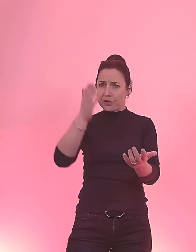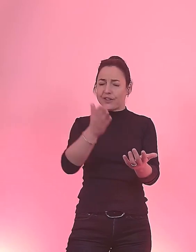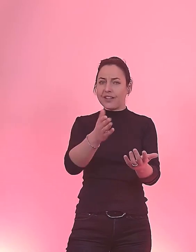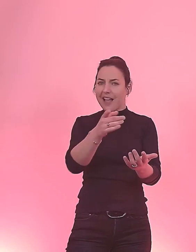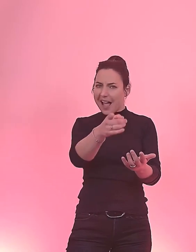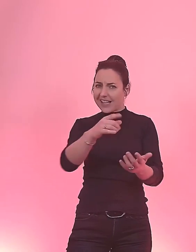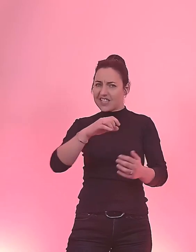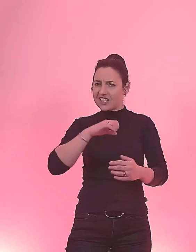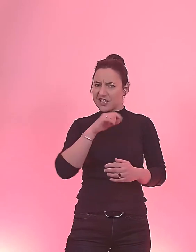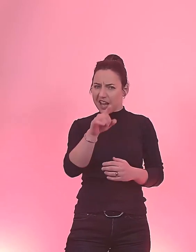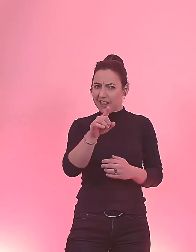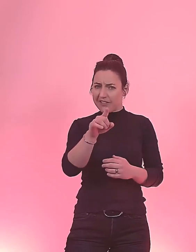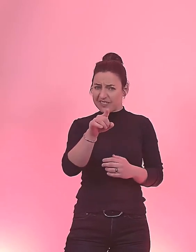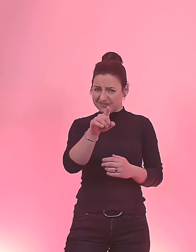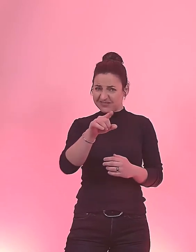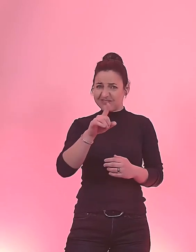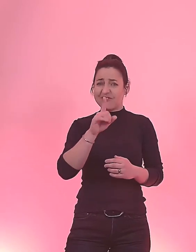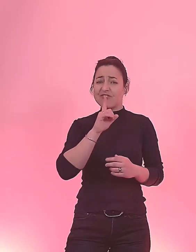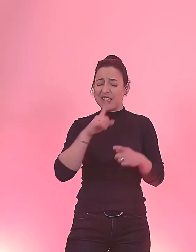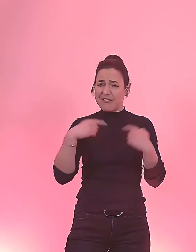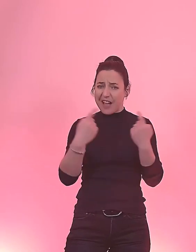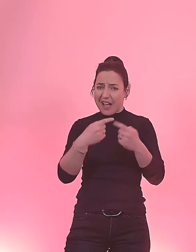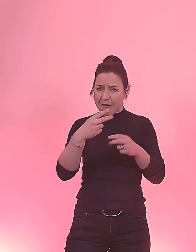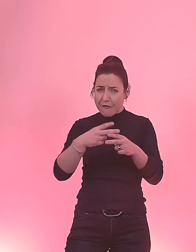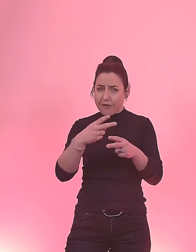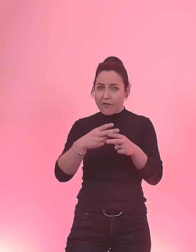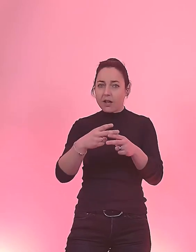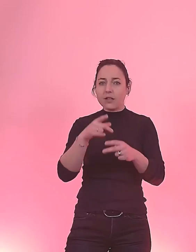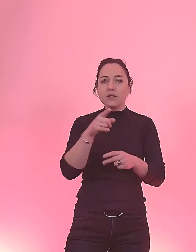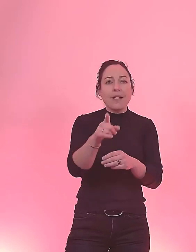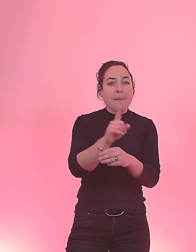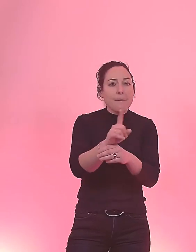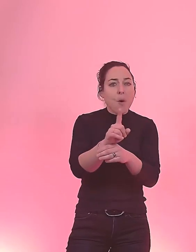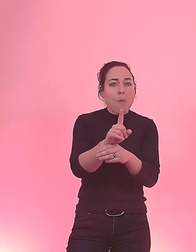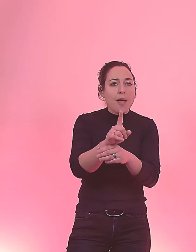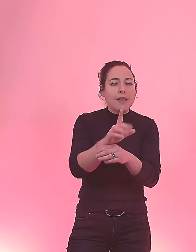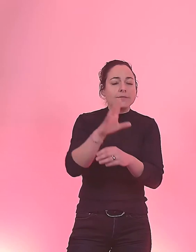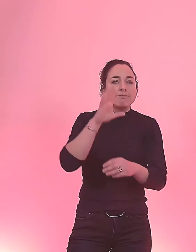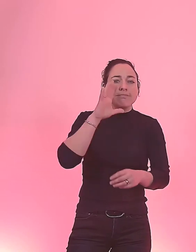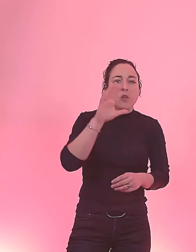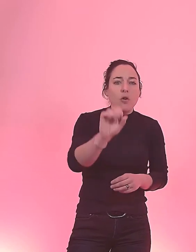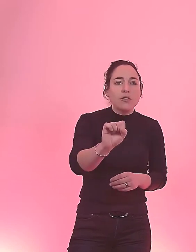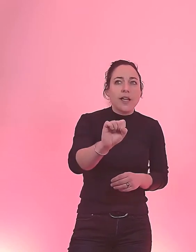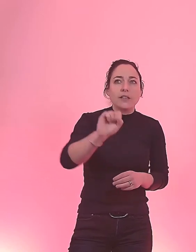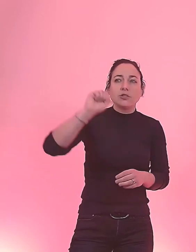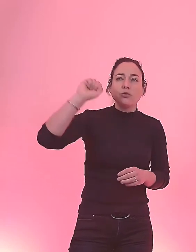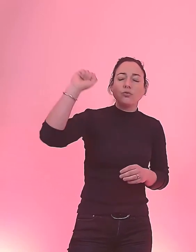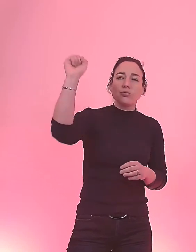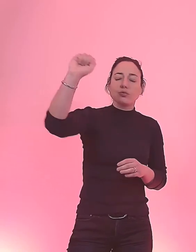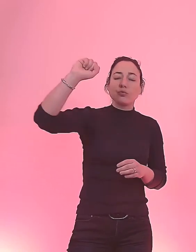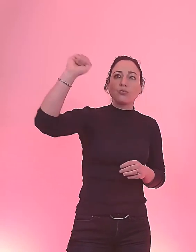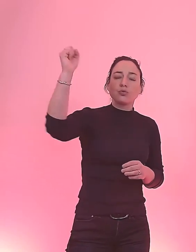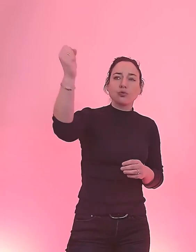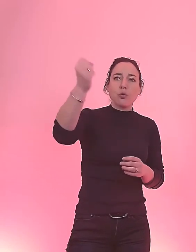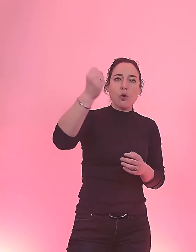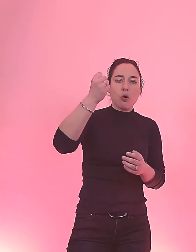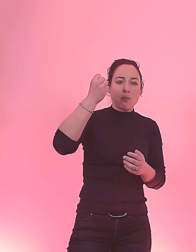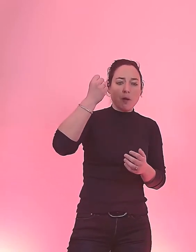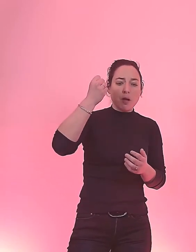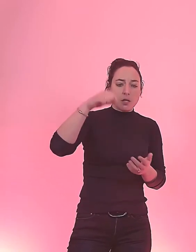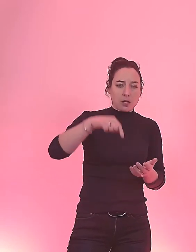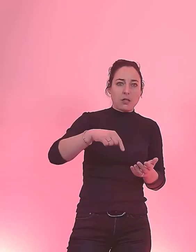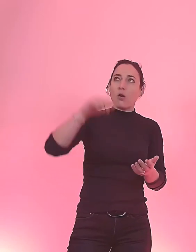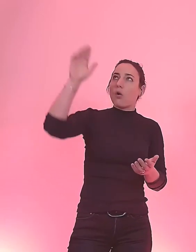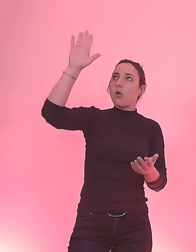die we verwachten dat moment dat je ontdekt dat je dwars door de stormen heen god in je boot had zij